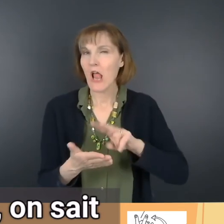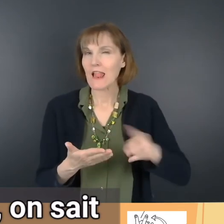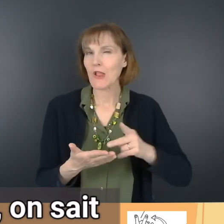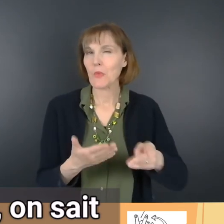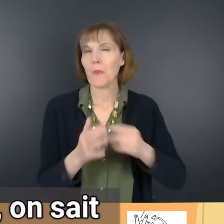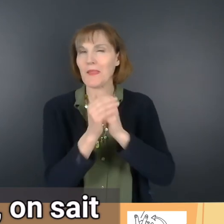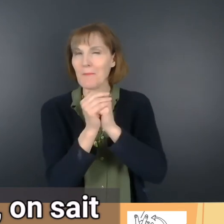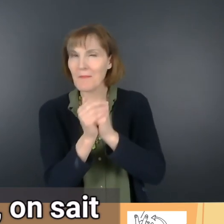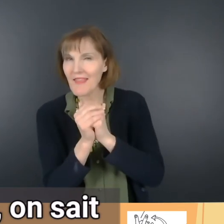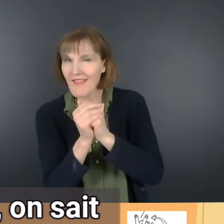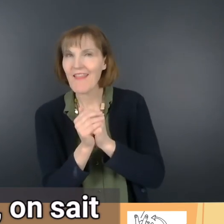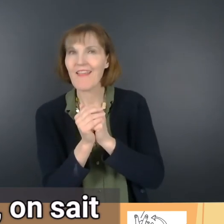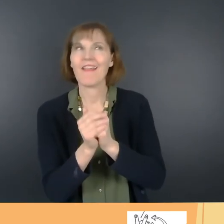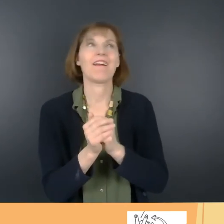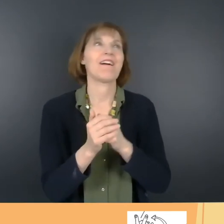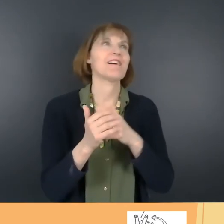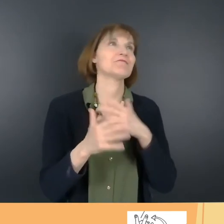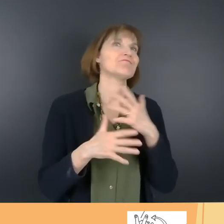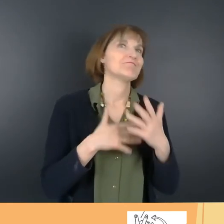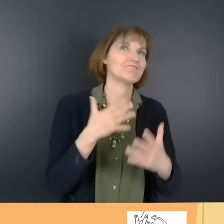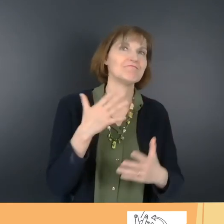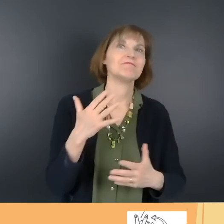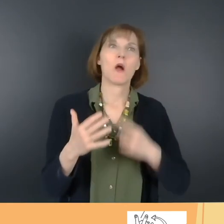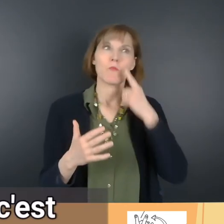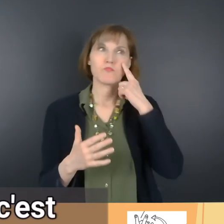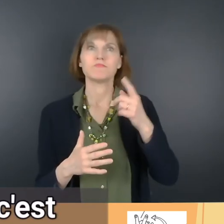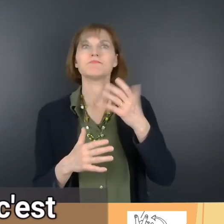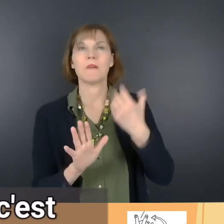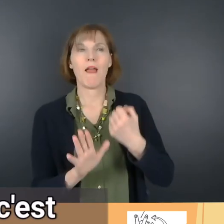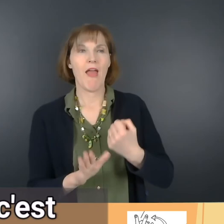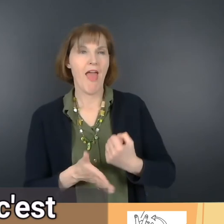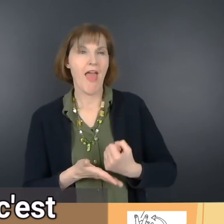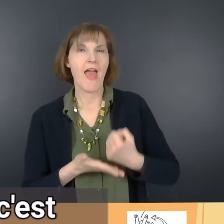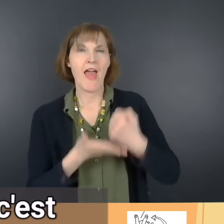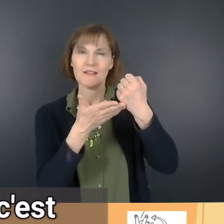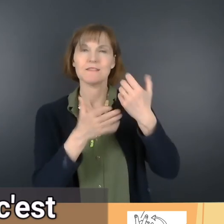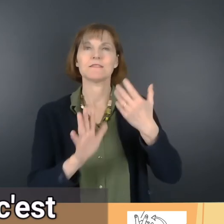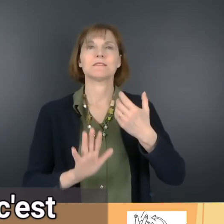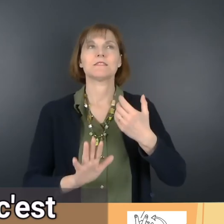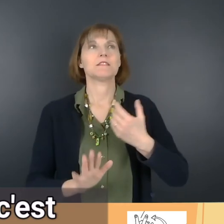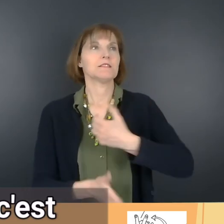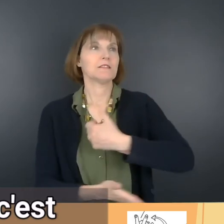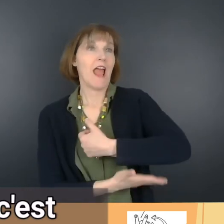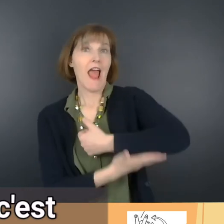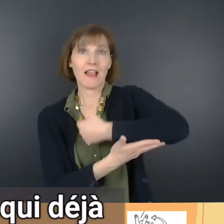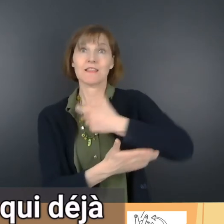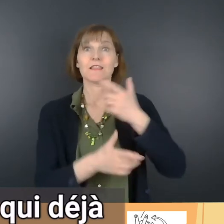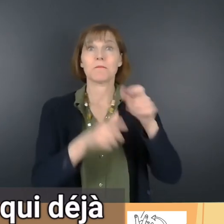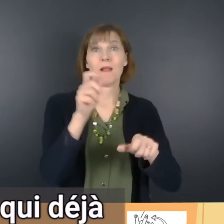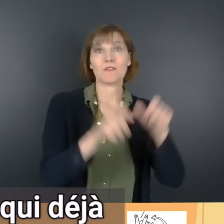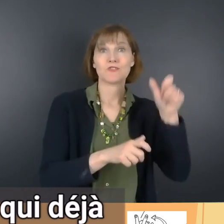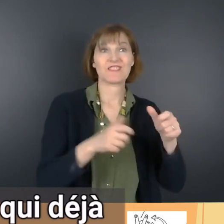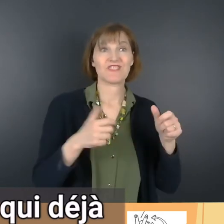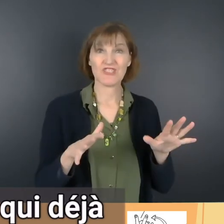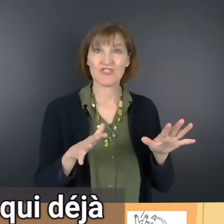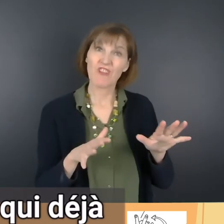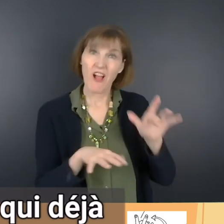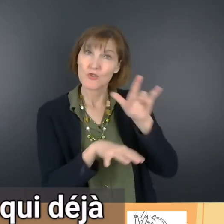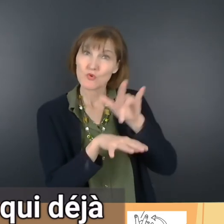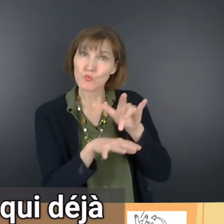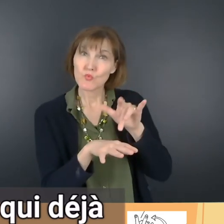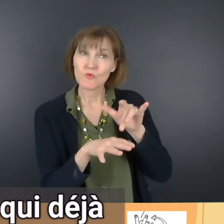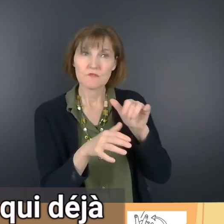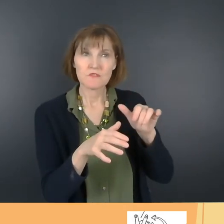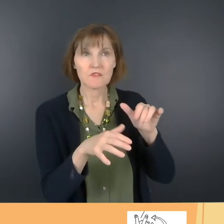on sait quand même un peu traduire les prières, parce que c'est vraiment pour aider, soutenir les personnes qui déjà